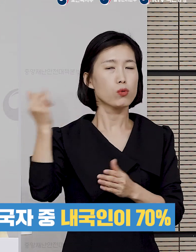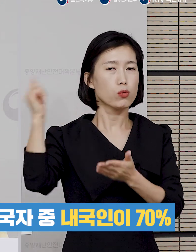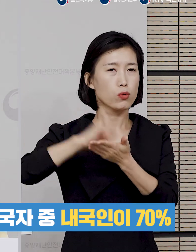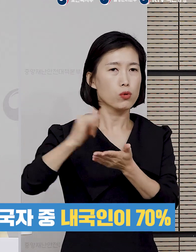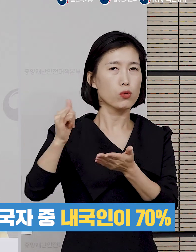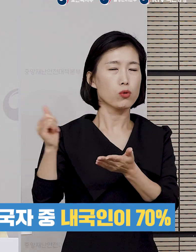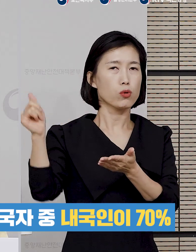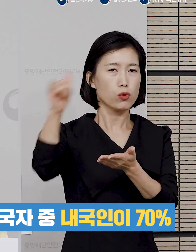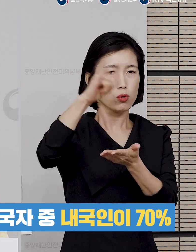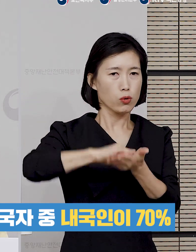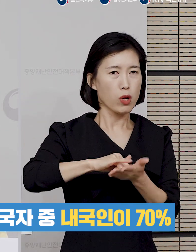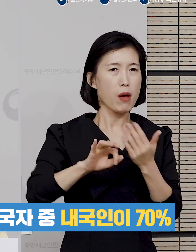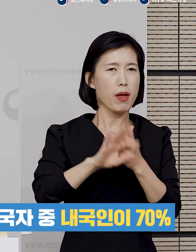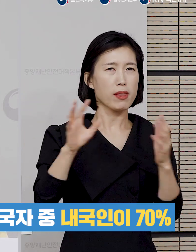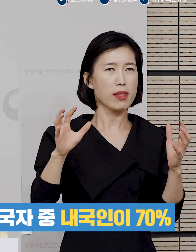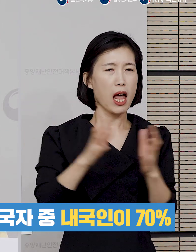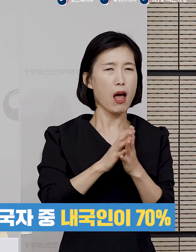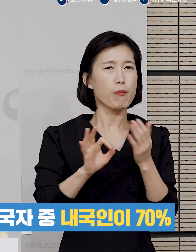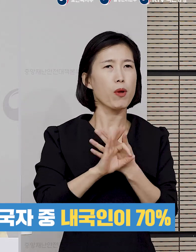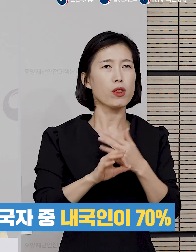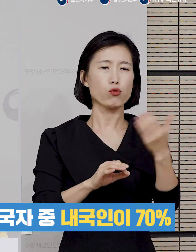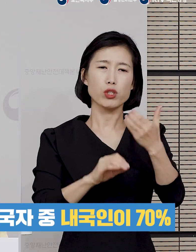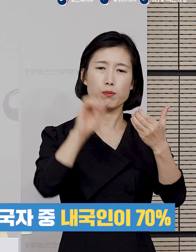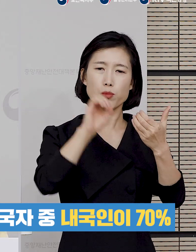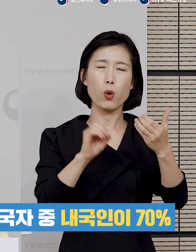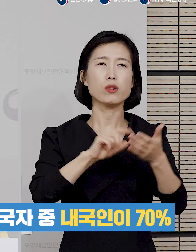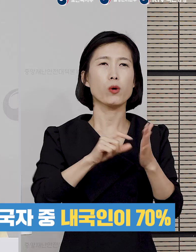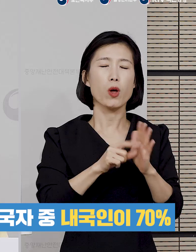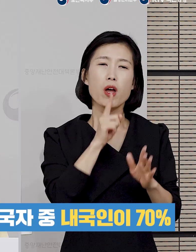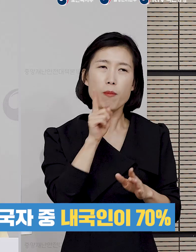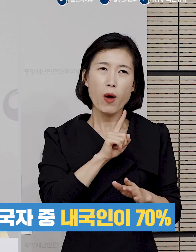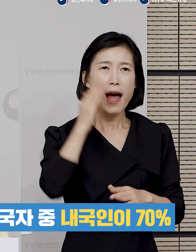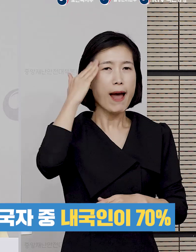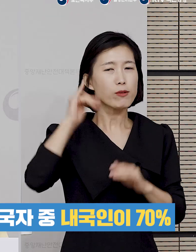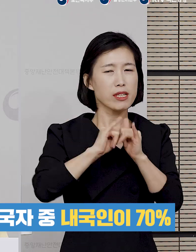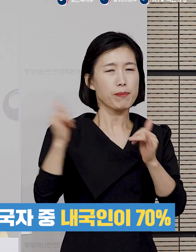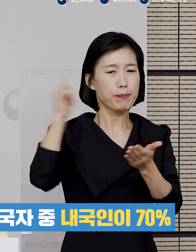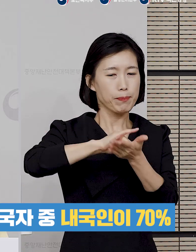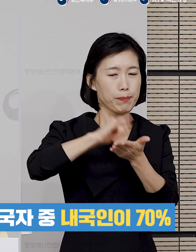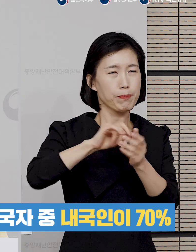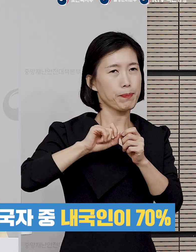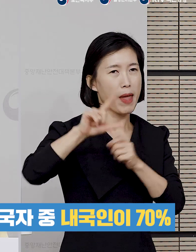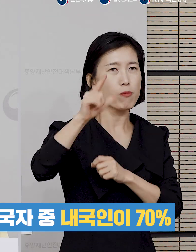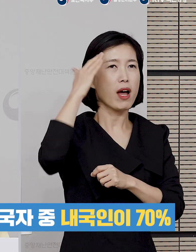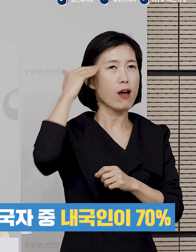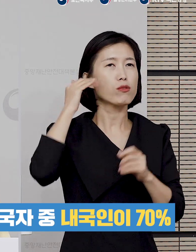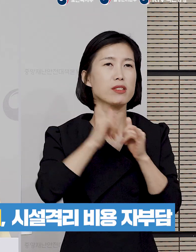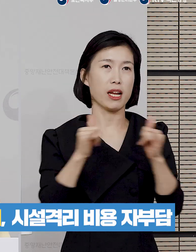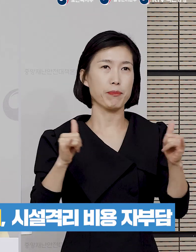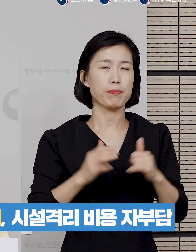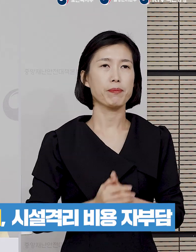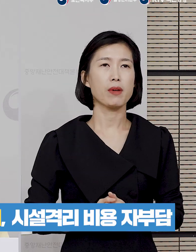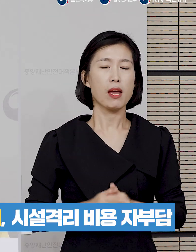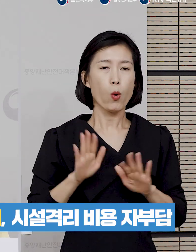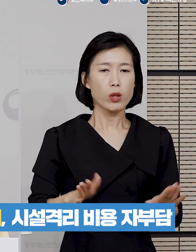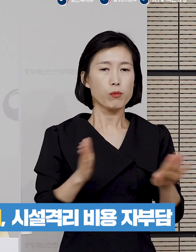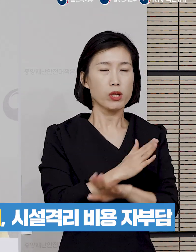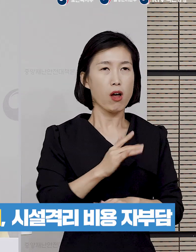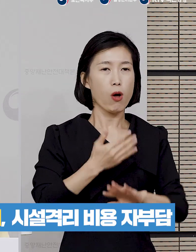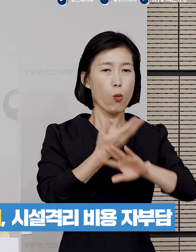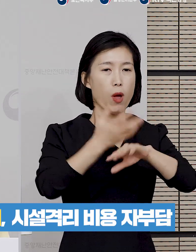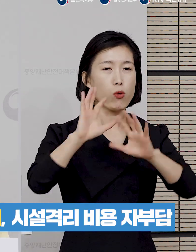미국으로 한정할 경우 90% 에 달할 정도로 대다수는 우리 국민 입니다 오늘부터